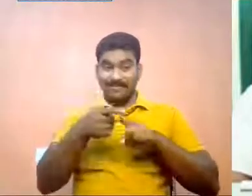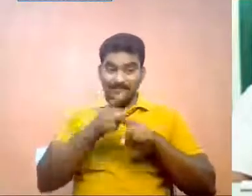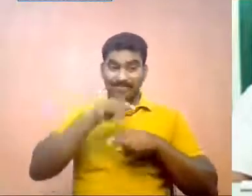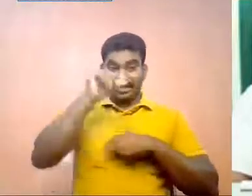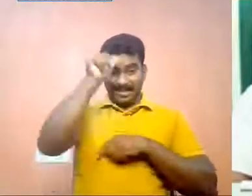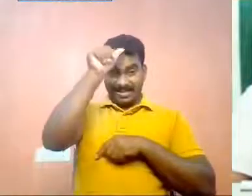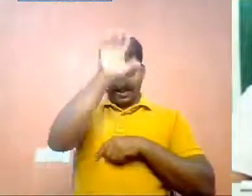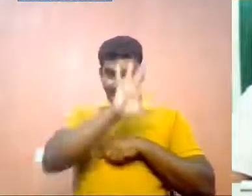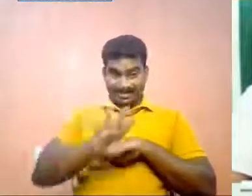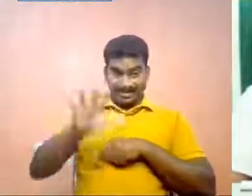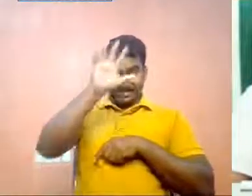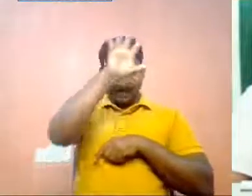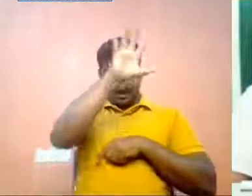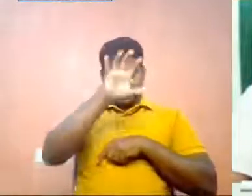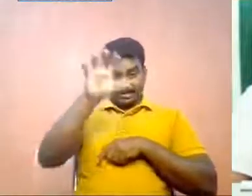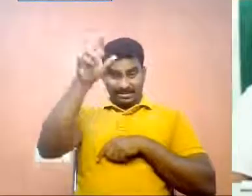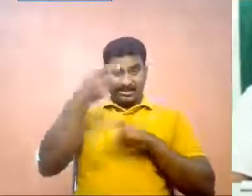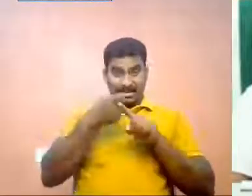ലേബർ ഡിപ്പാർട്ട്മെൻറ്റിനും